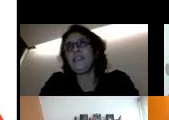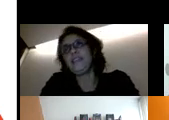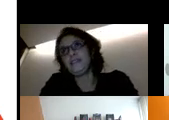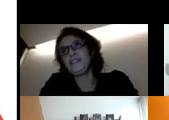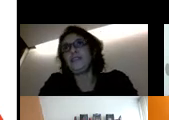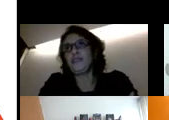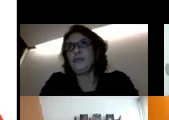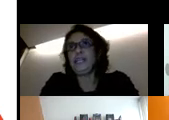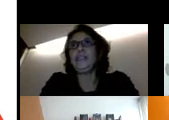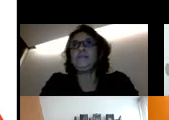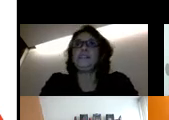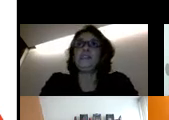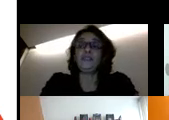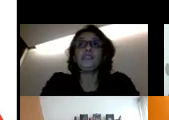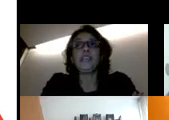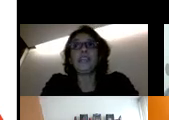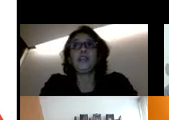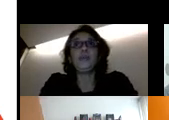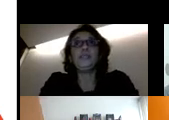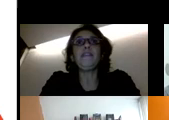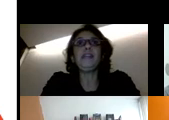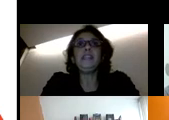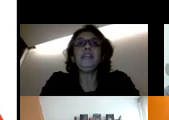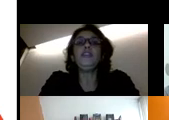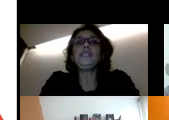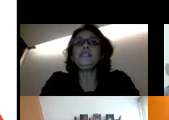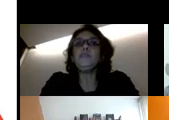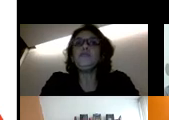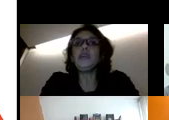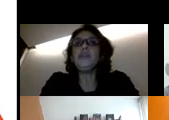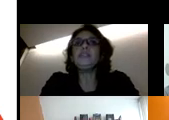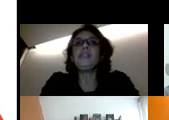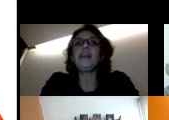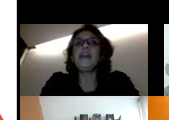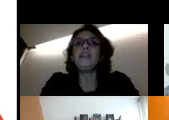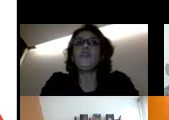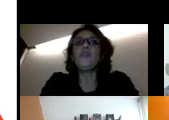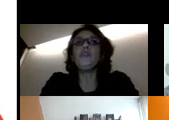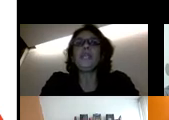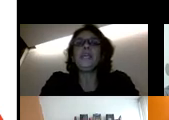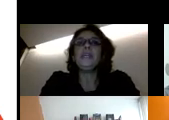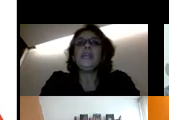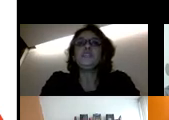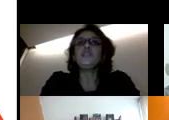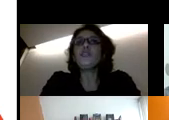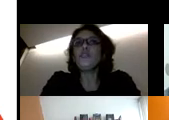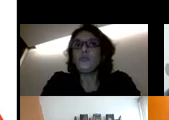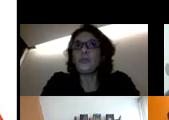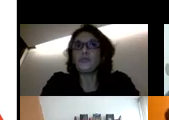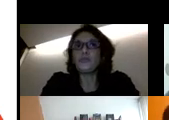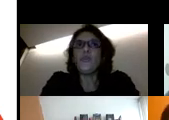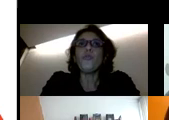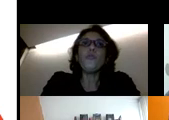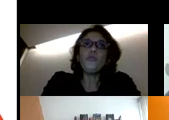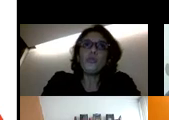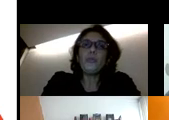investigación, desde el año 2014, que ya les comentaba antes, lo que hicimos fue trabajar con solo dos